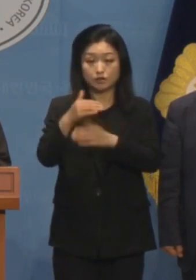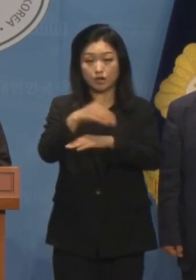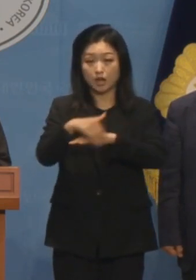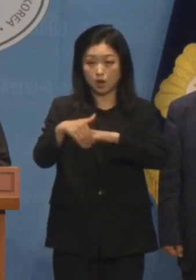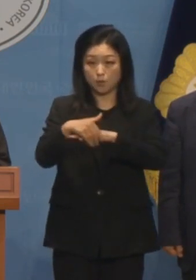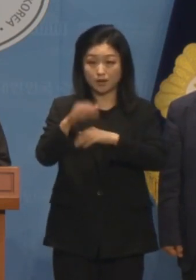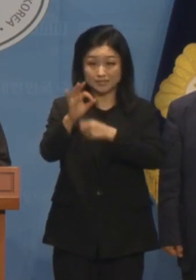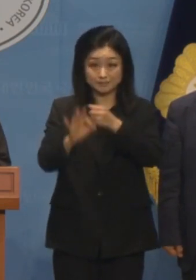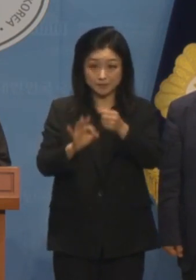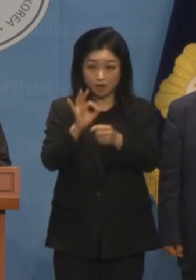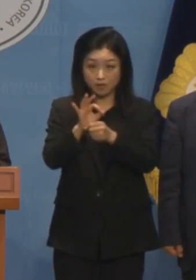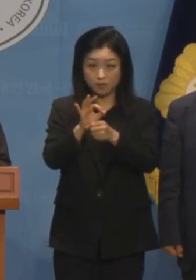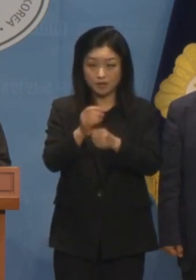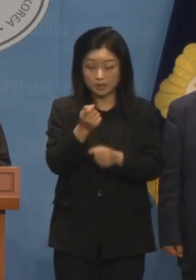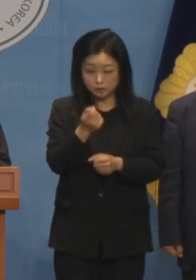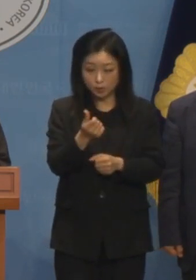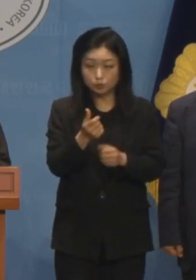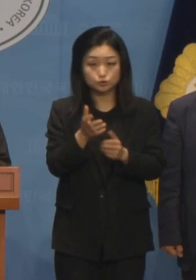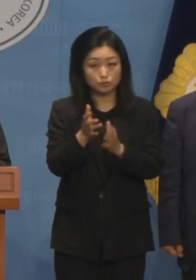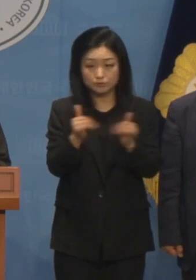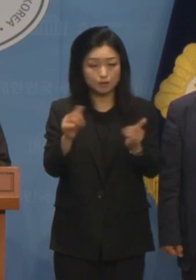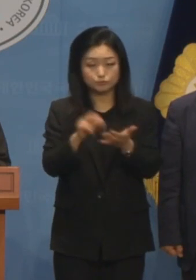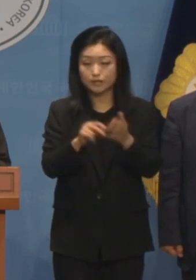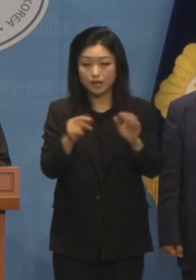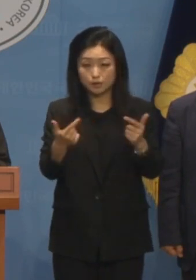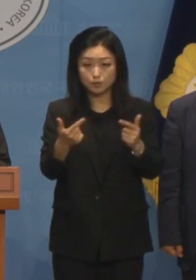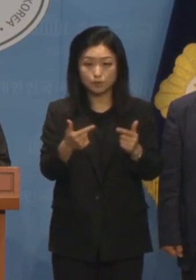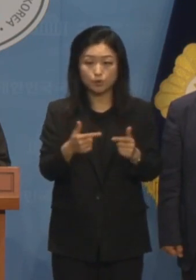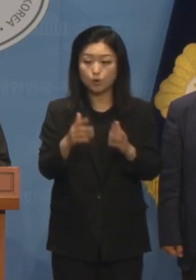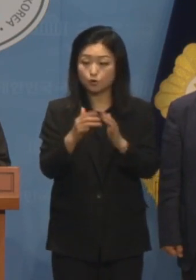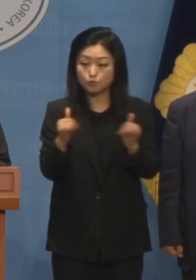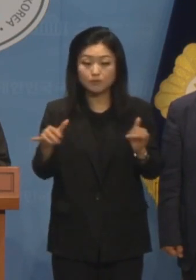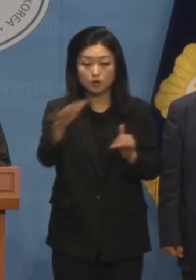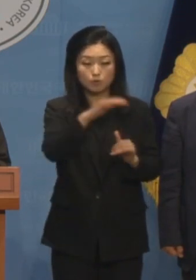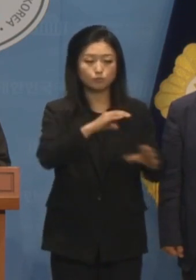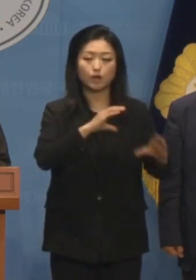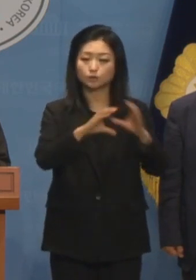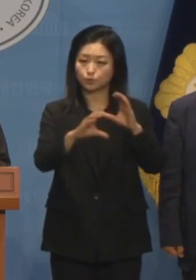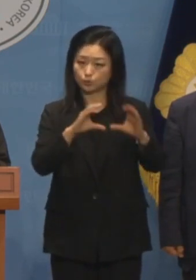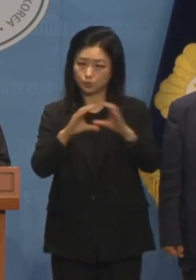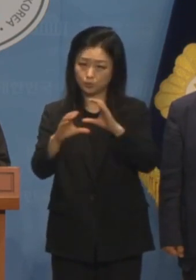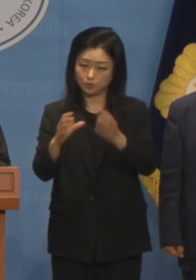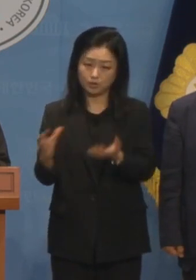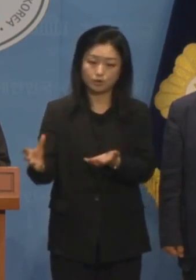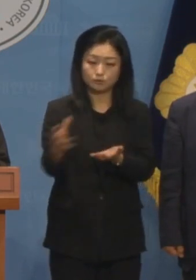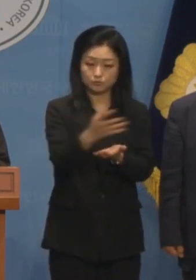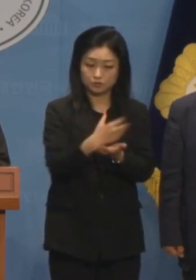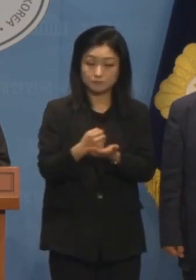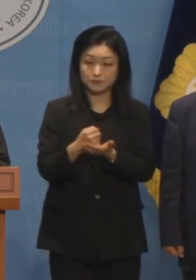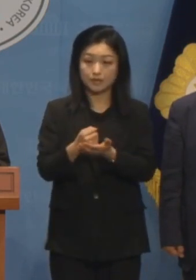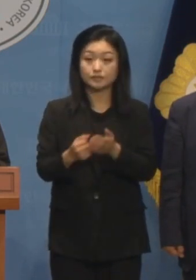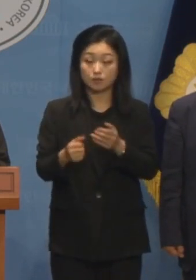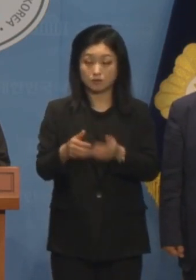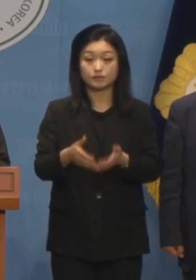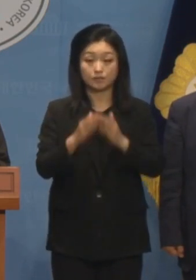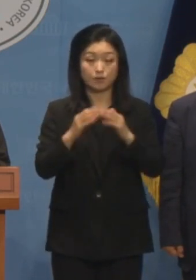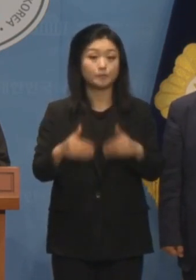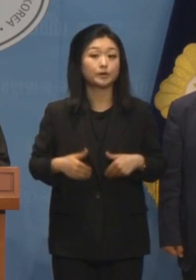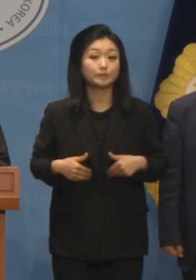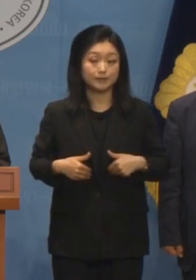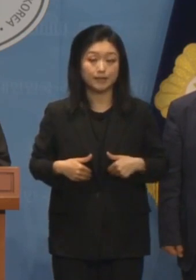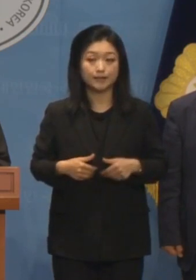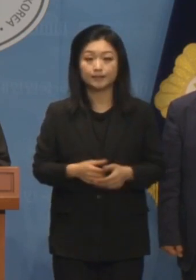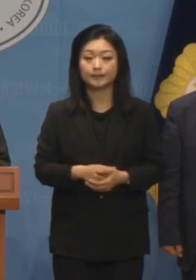발전계획은 소수 전문가 그룹을 넘어서 현장 국민들과의 소통 과정을 통해 수립되어야 함은 마땅한